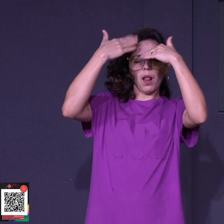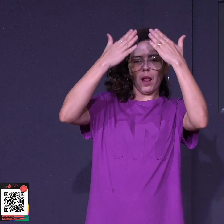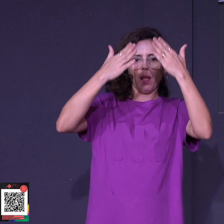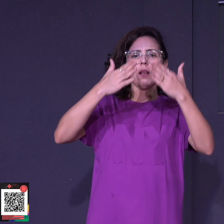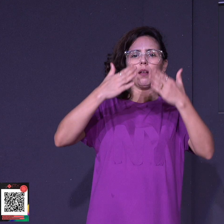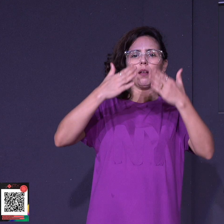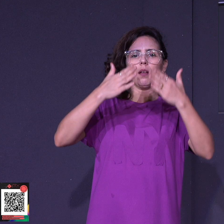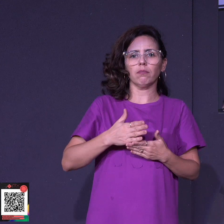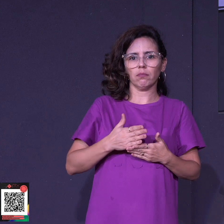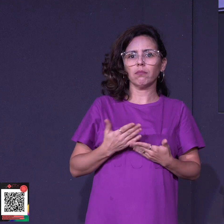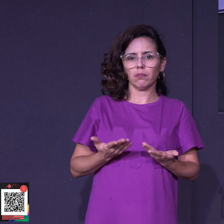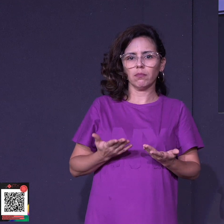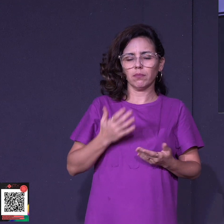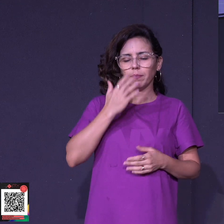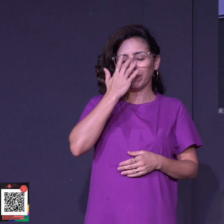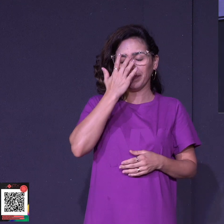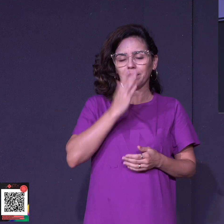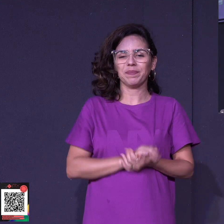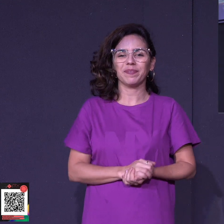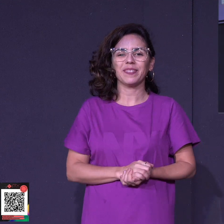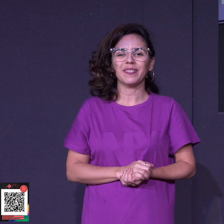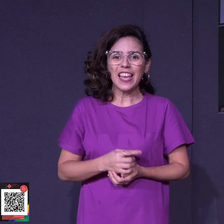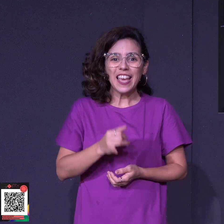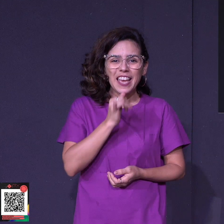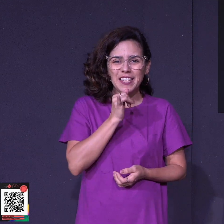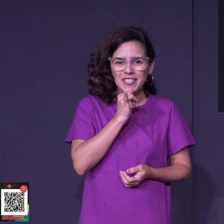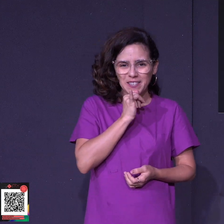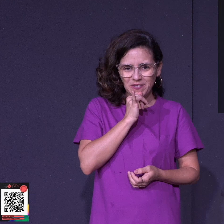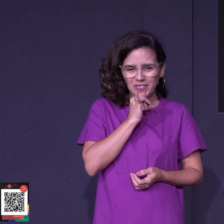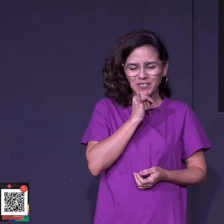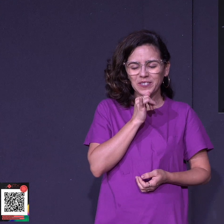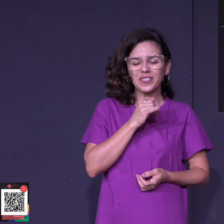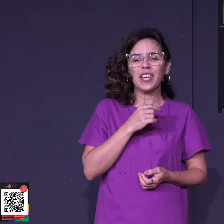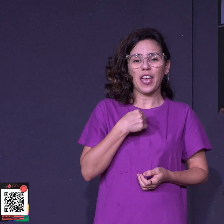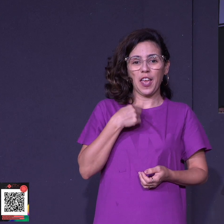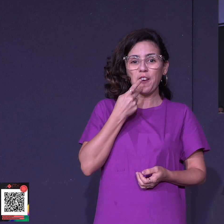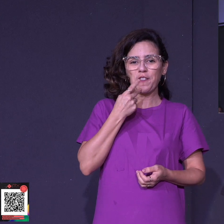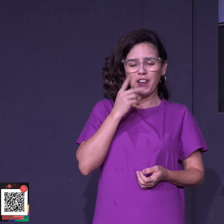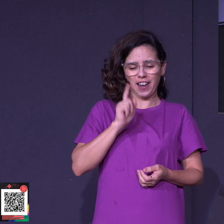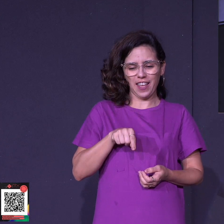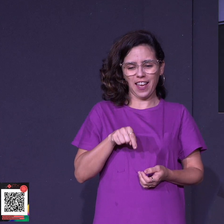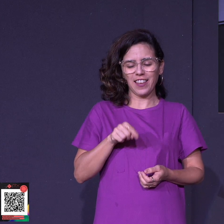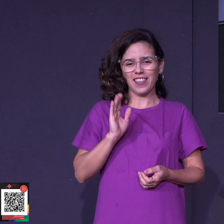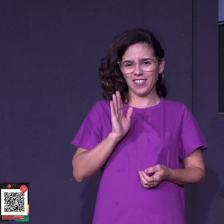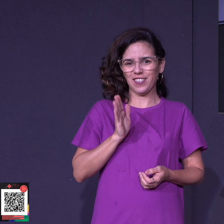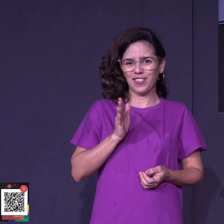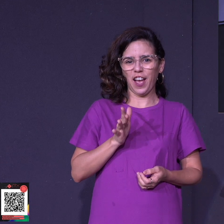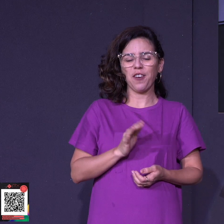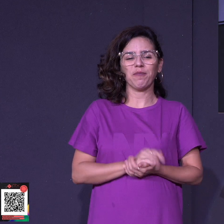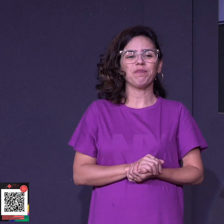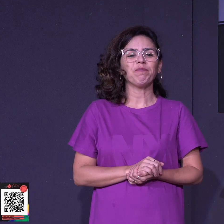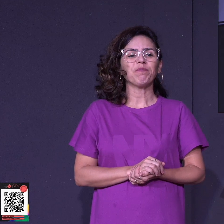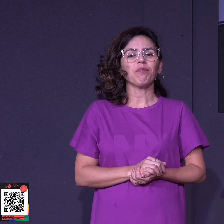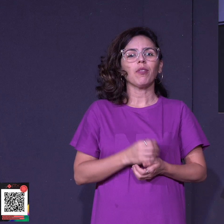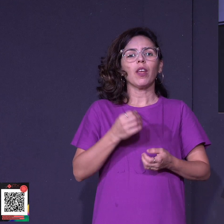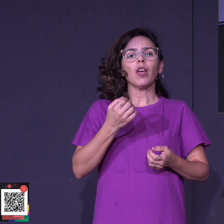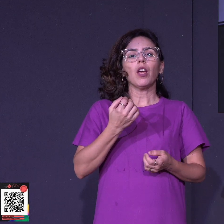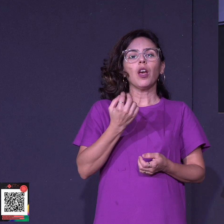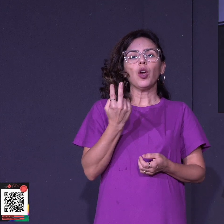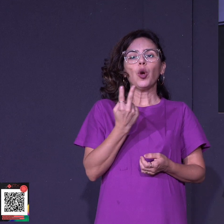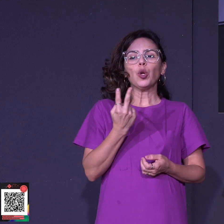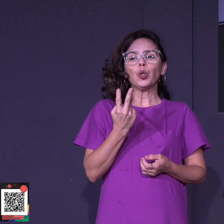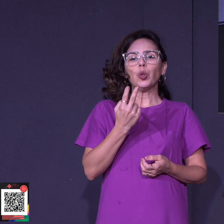que eu recebi no gabinete, e que eu vi que eles trouxeram outro casal para cá por causa de uma batida, eu disse: você